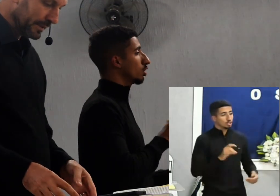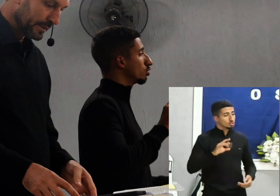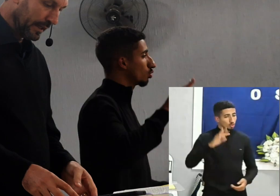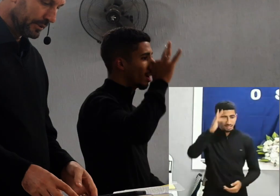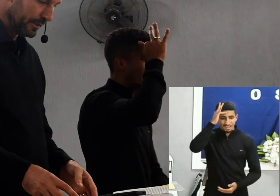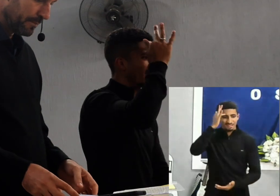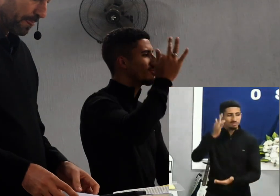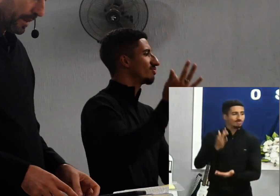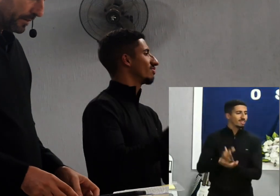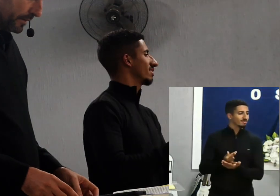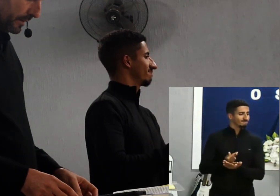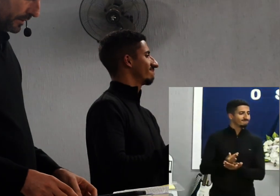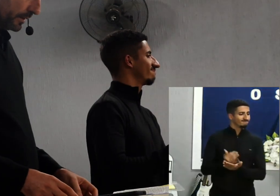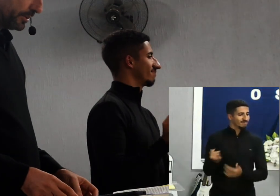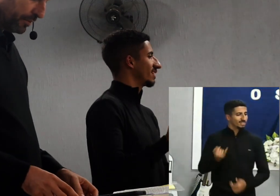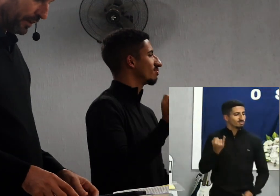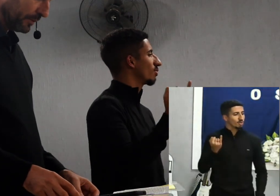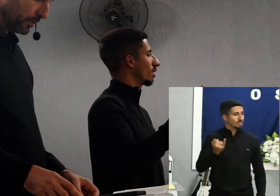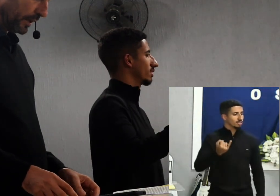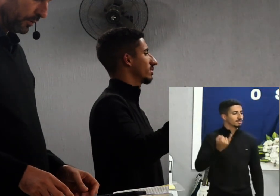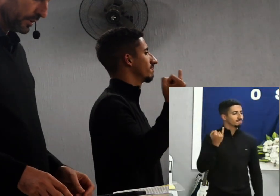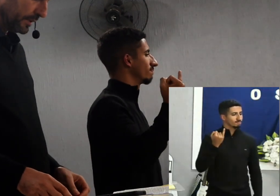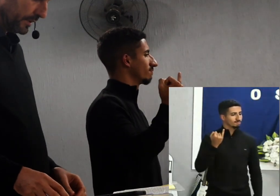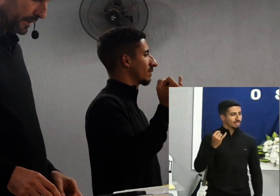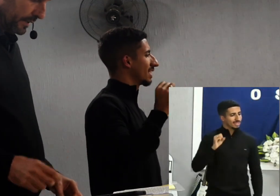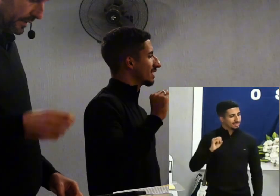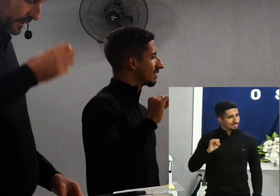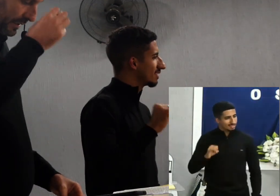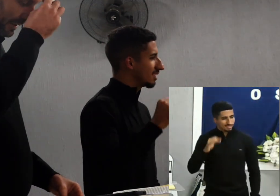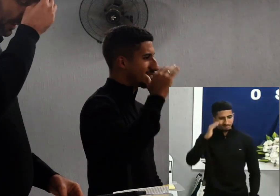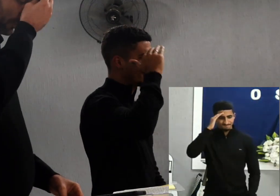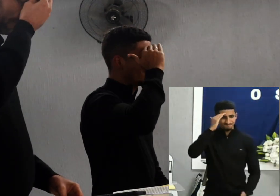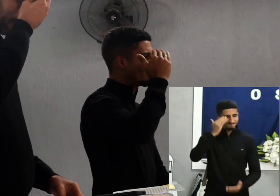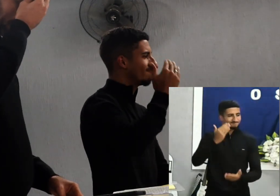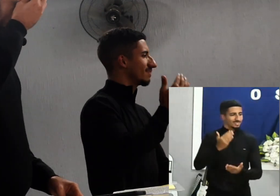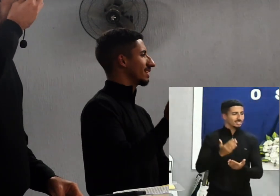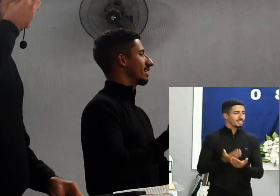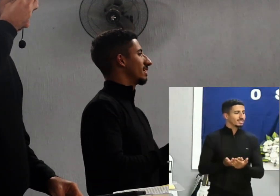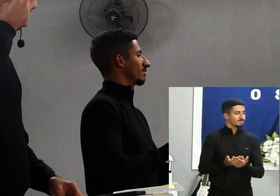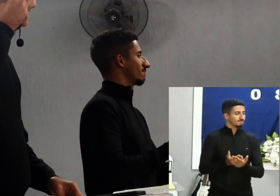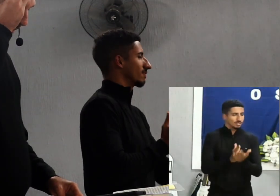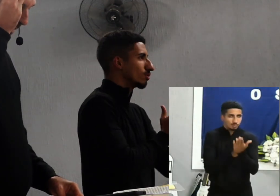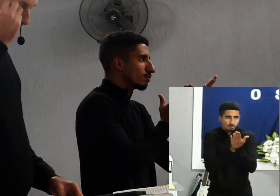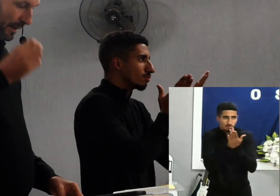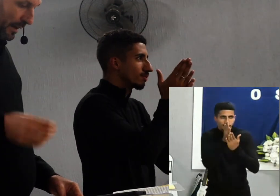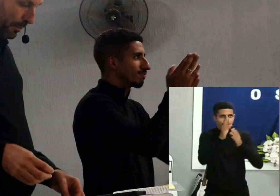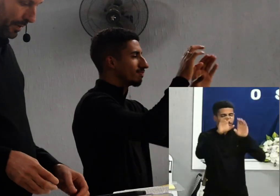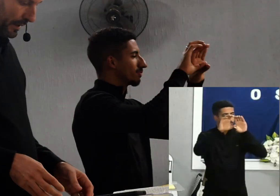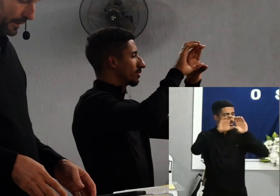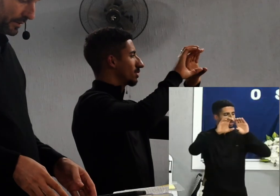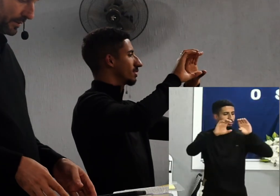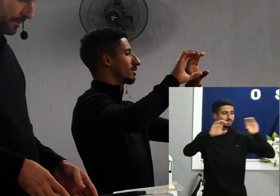É uma mensagem que de fato causa escândalo.